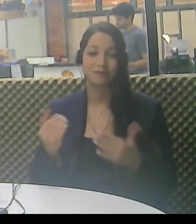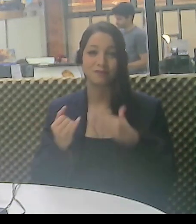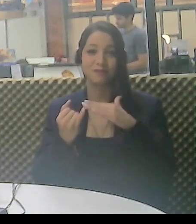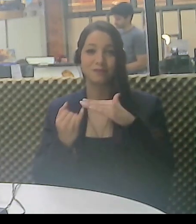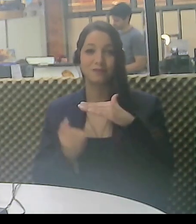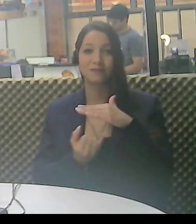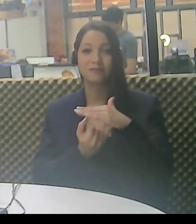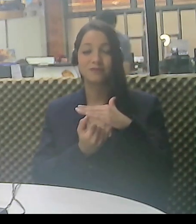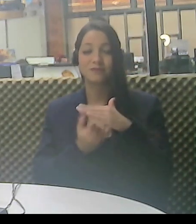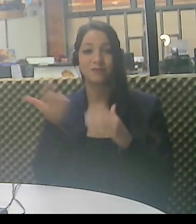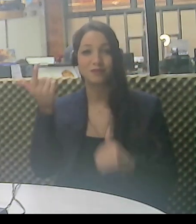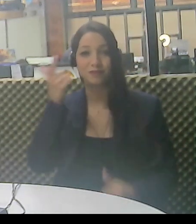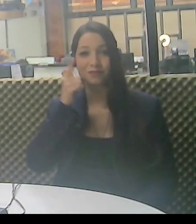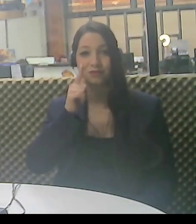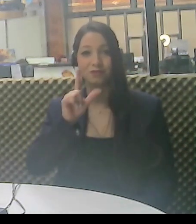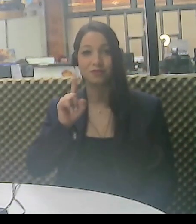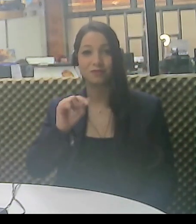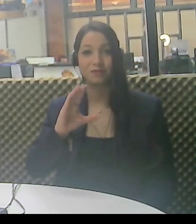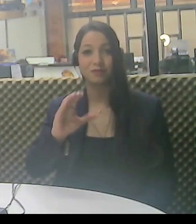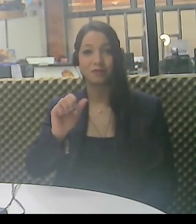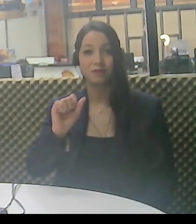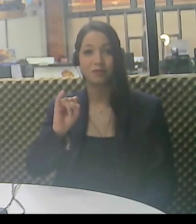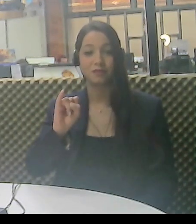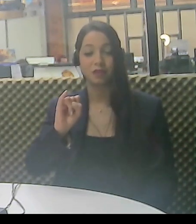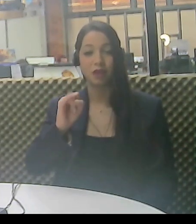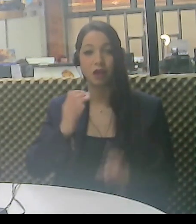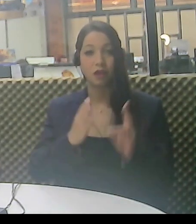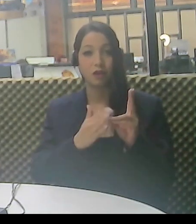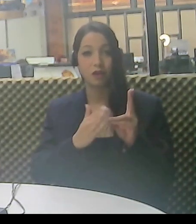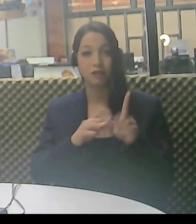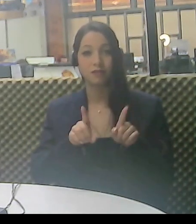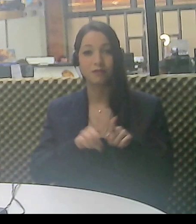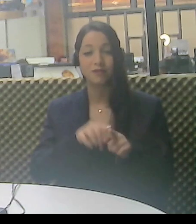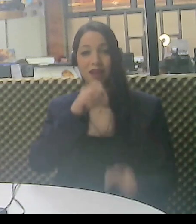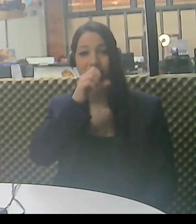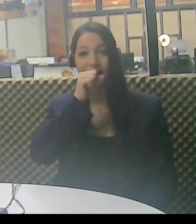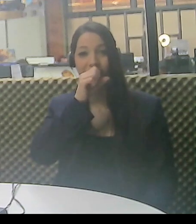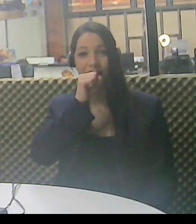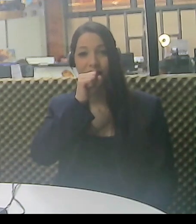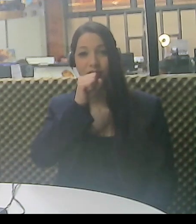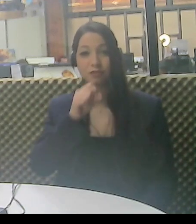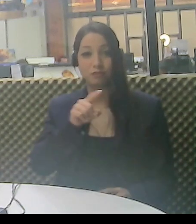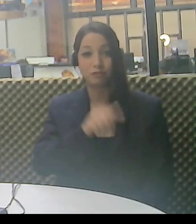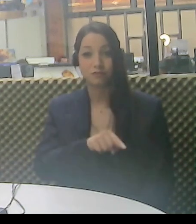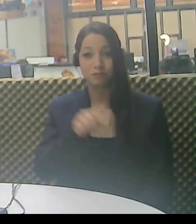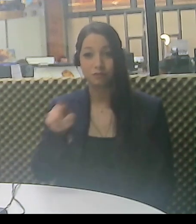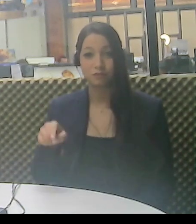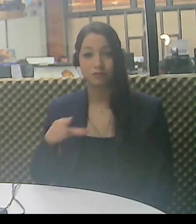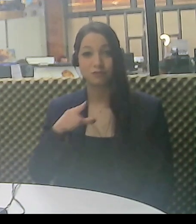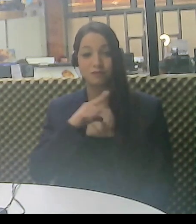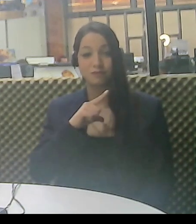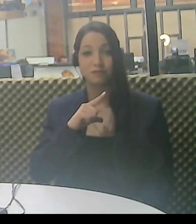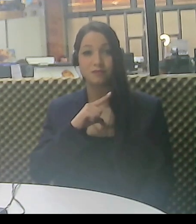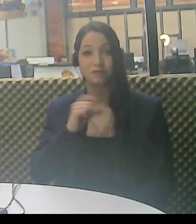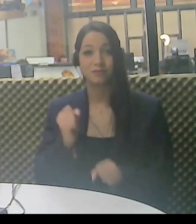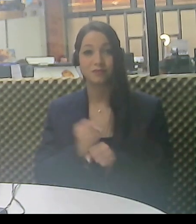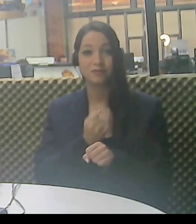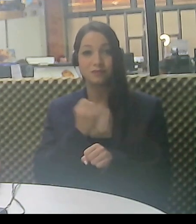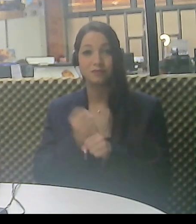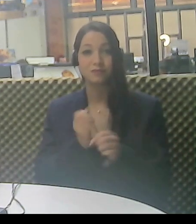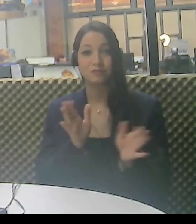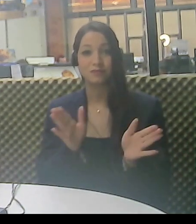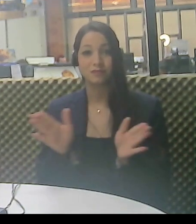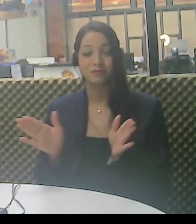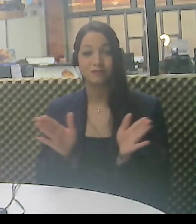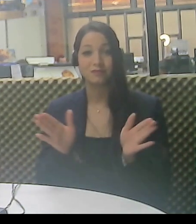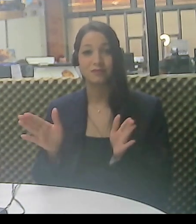instituições beneficiadas são os CAICs do Guarani e do Laranjeiras. Nos 2 locais, estão sendo realizadas obras de